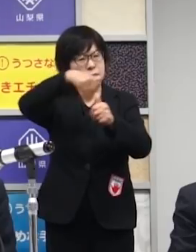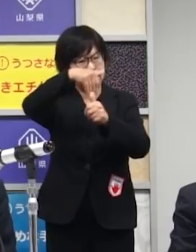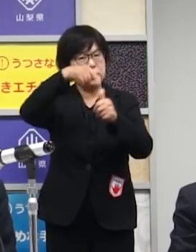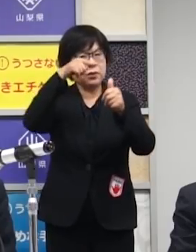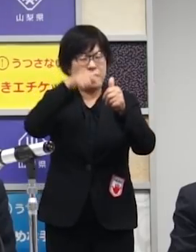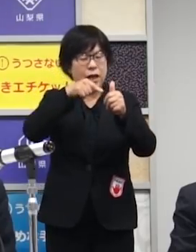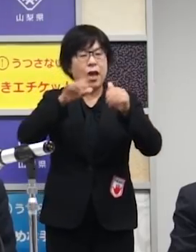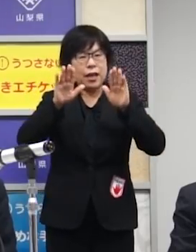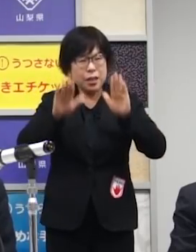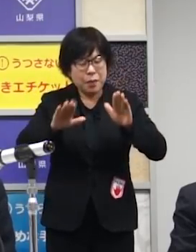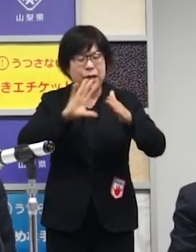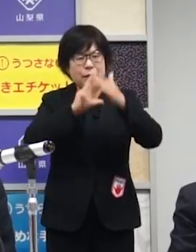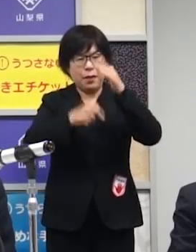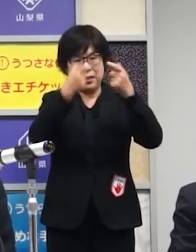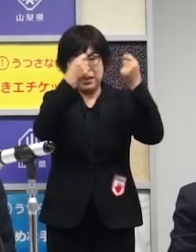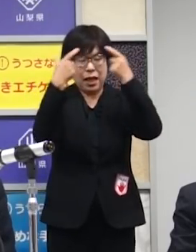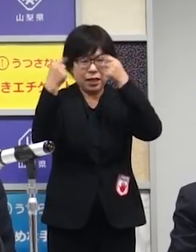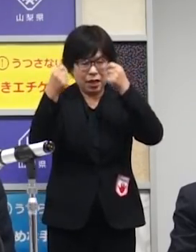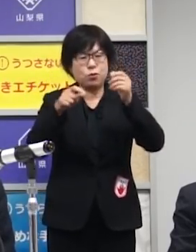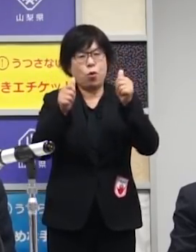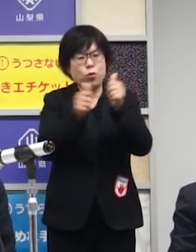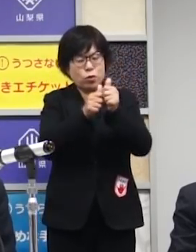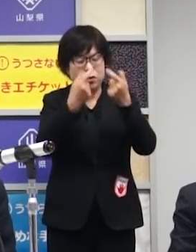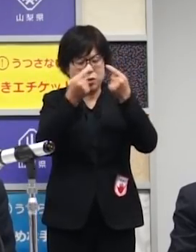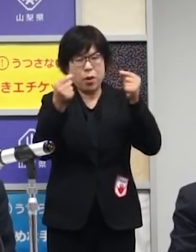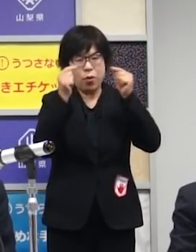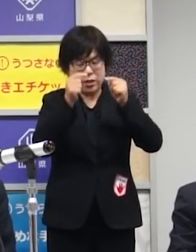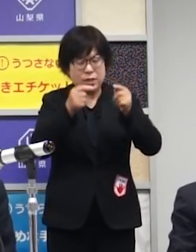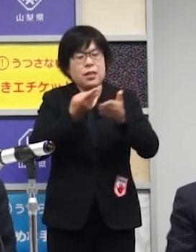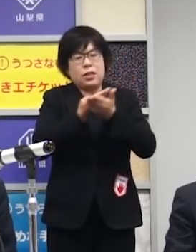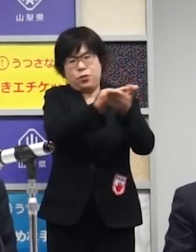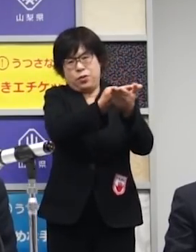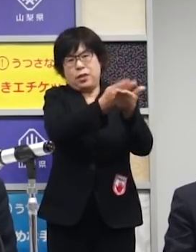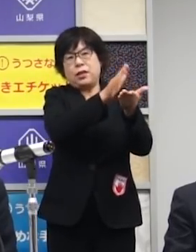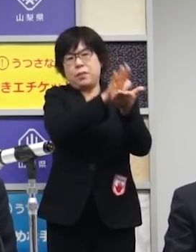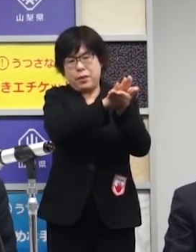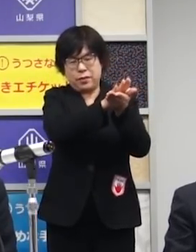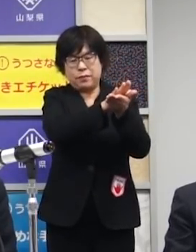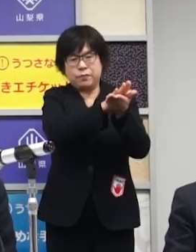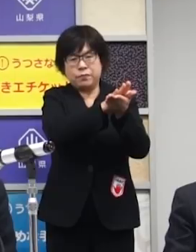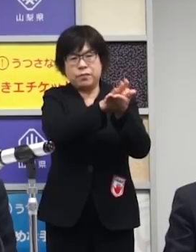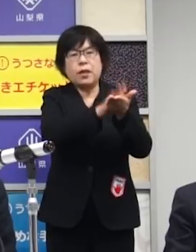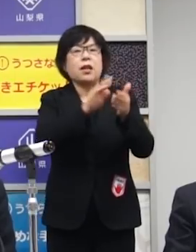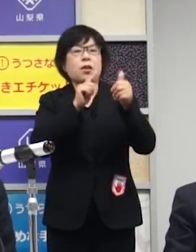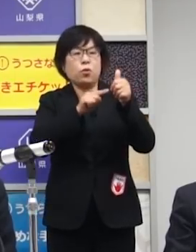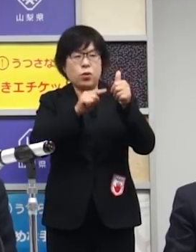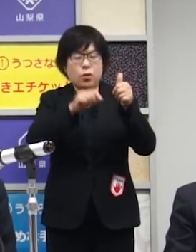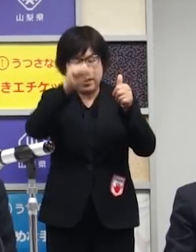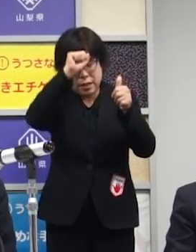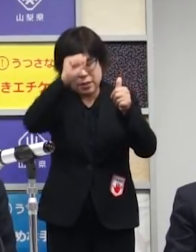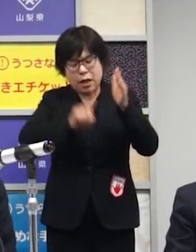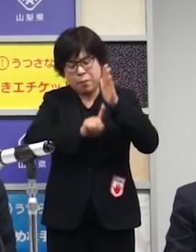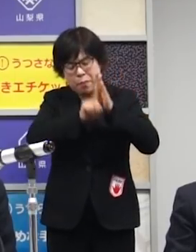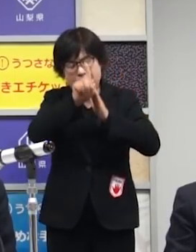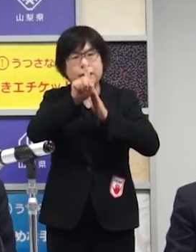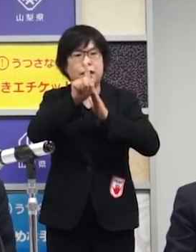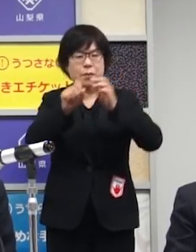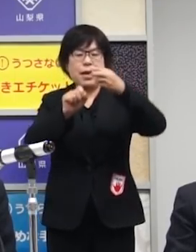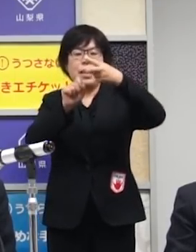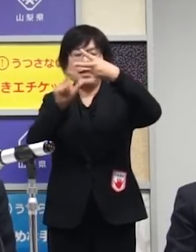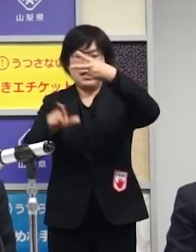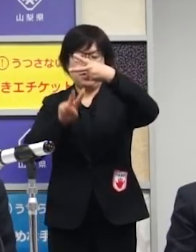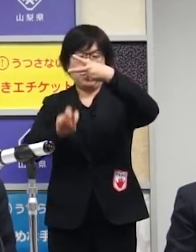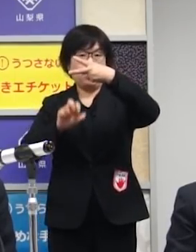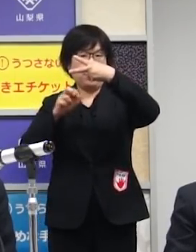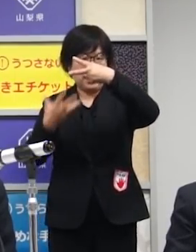梨大学医学部附属病院に入院をされております。この方は発熱のため2月28